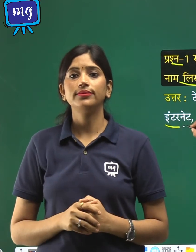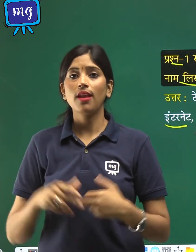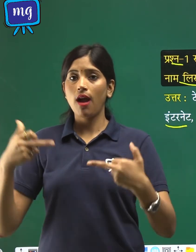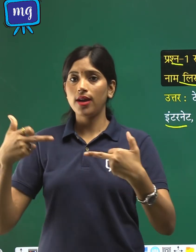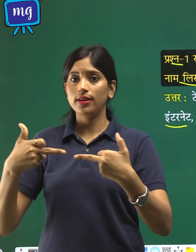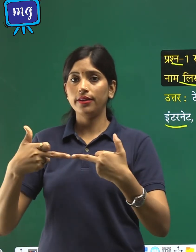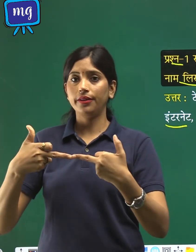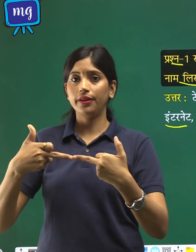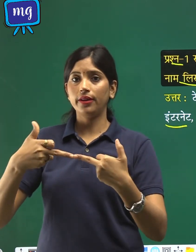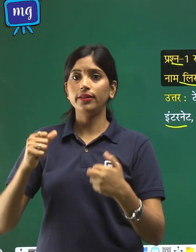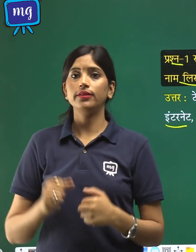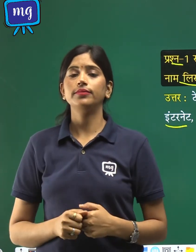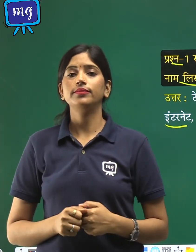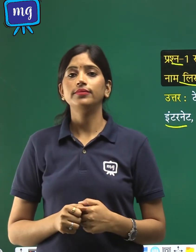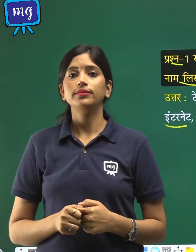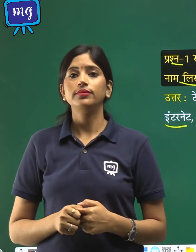इंटरनेट,